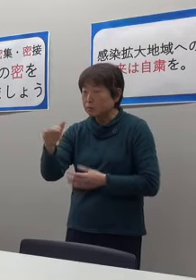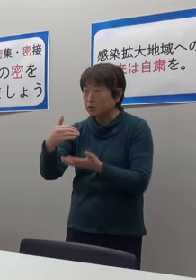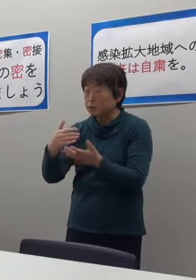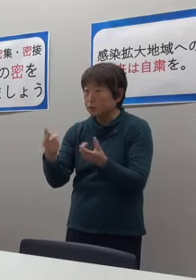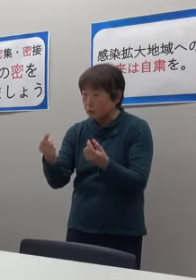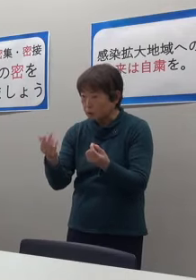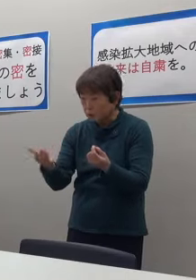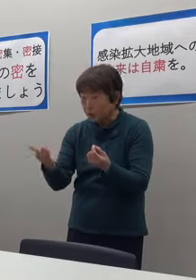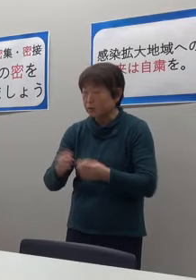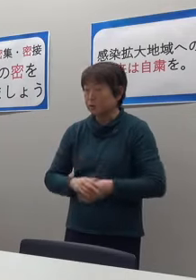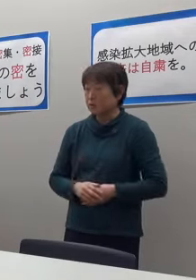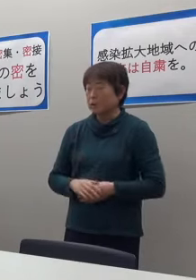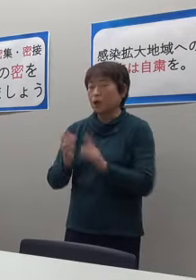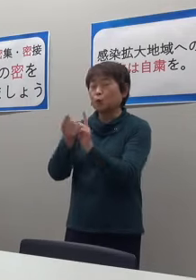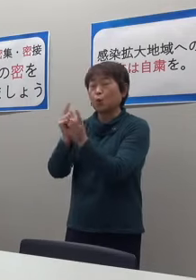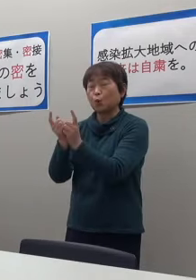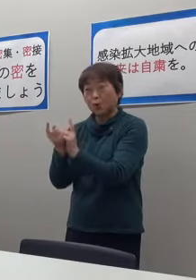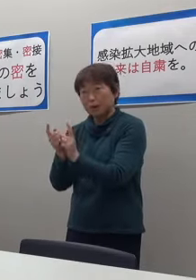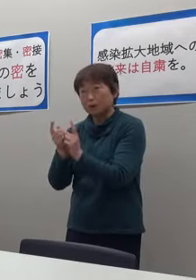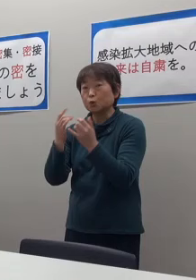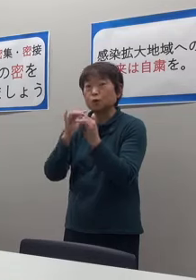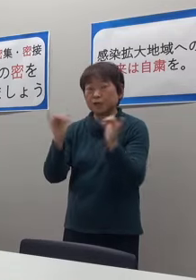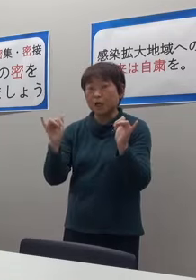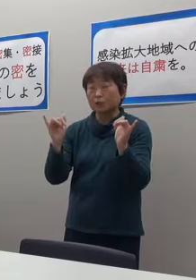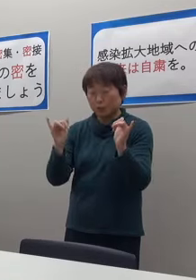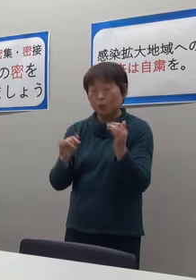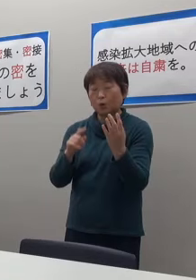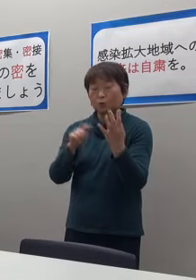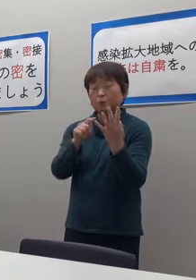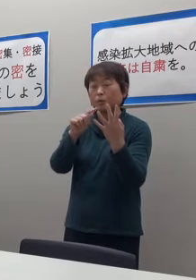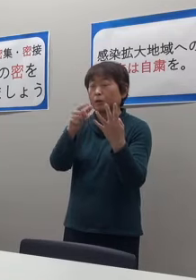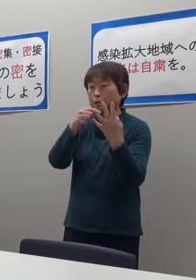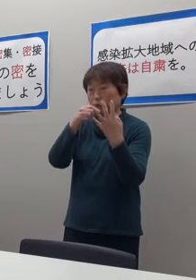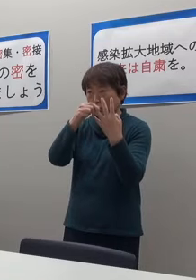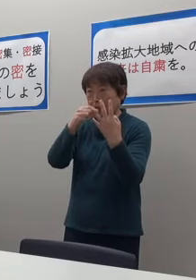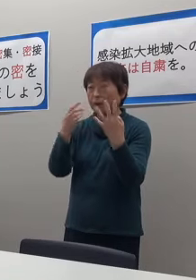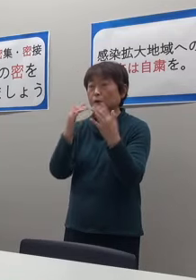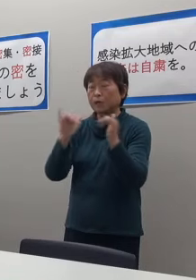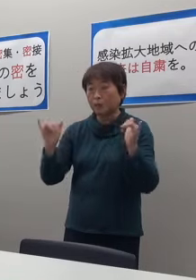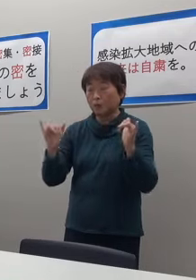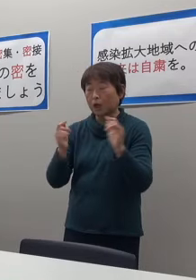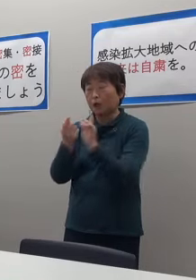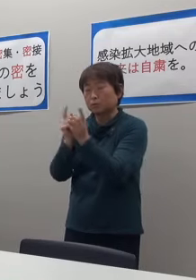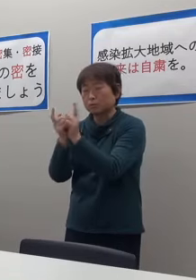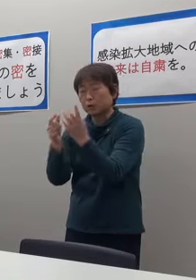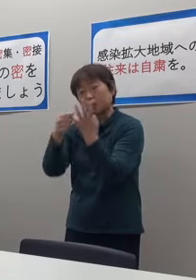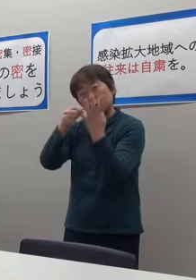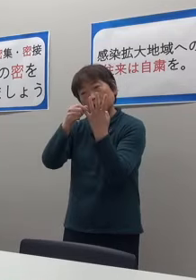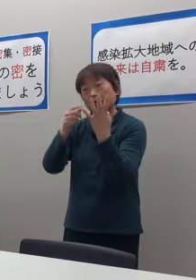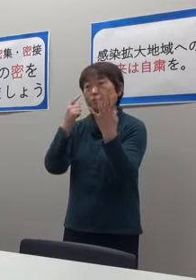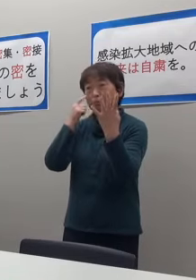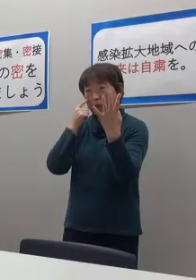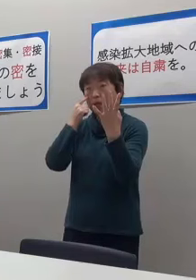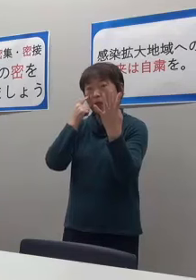濃厚接触者と、この方ですね、 濃厚接触者が11人いて、はい、で、あとこの4例目の方をはじめ検